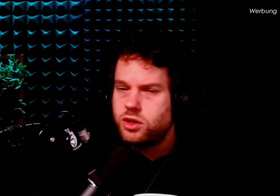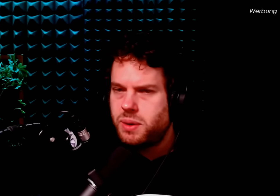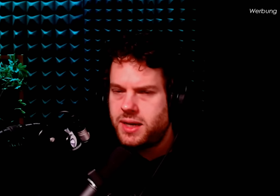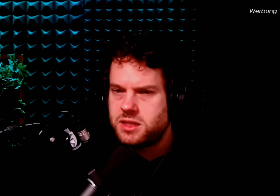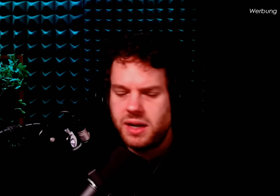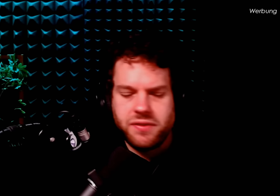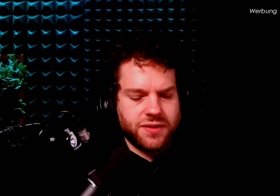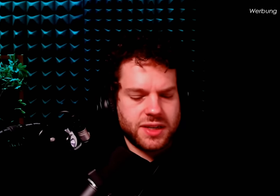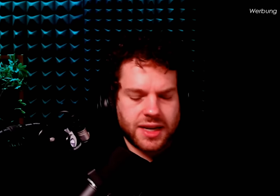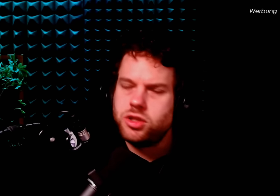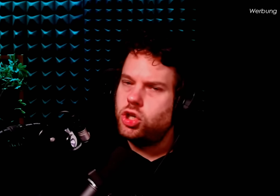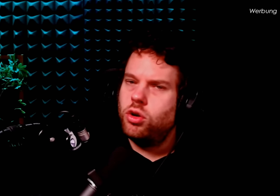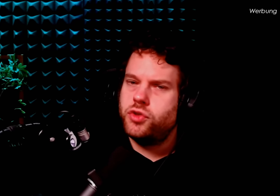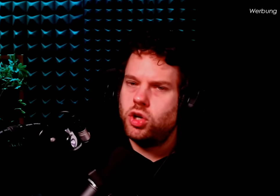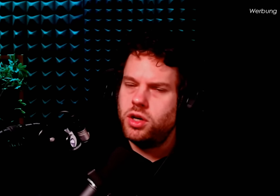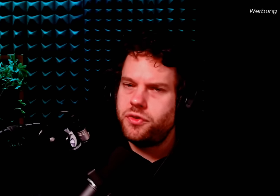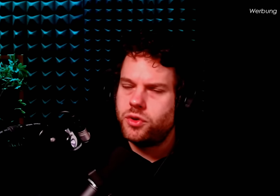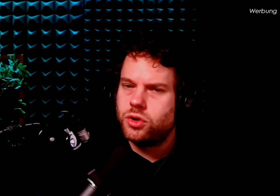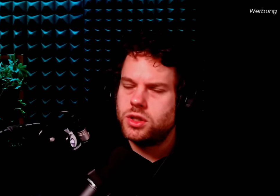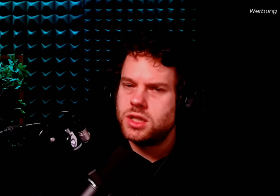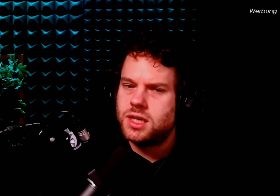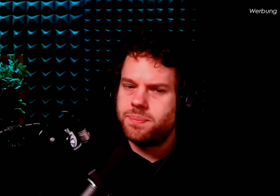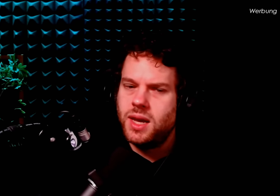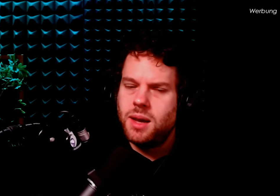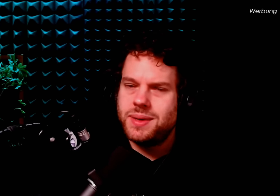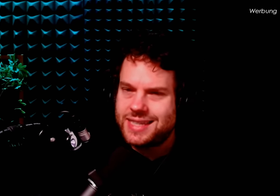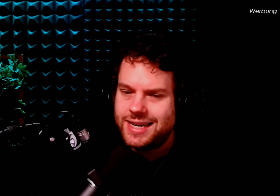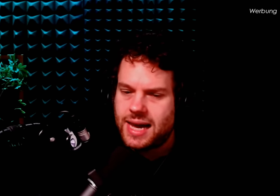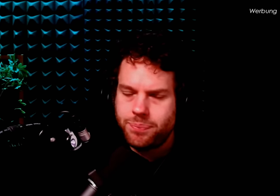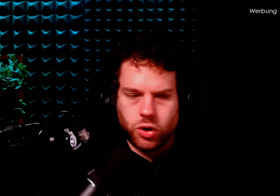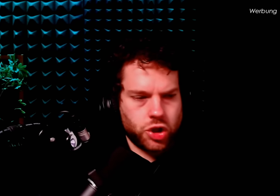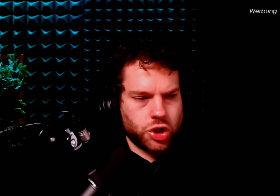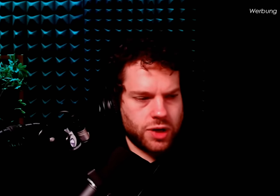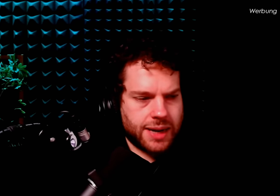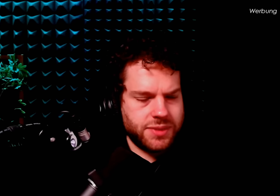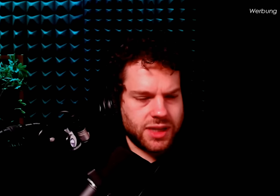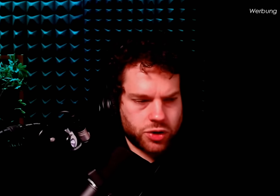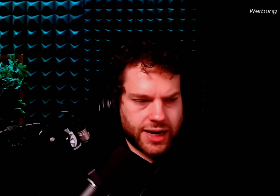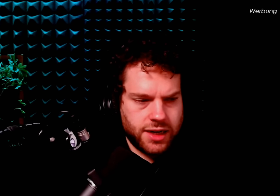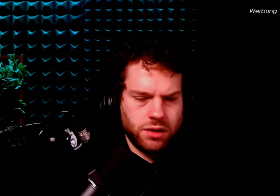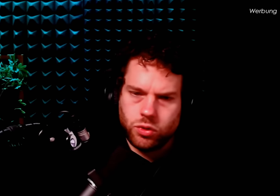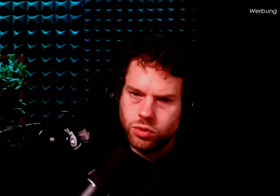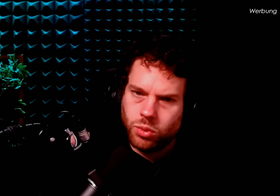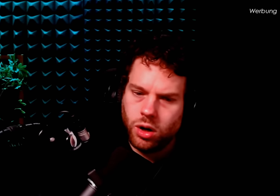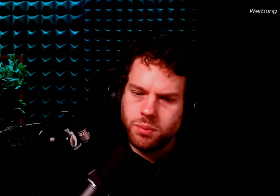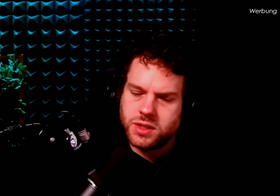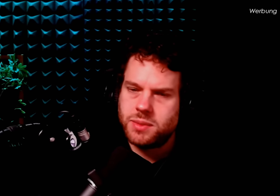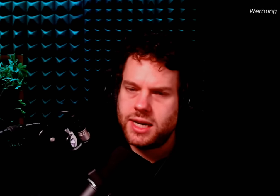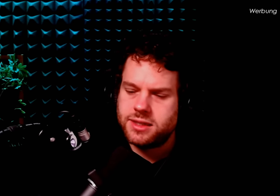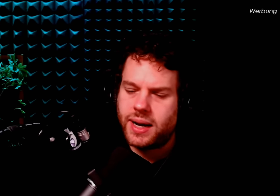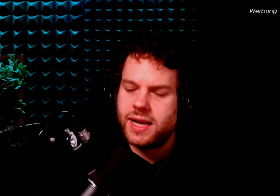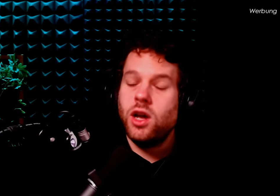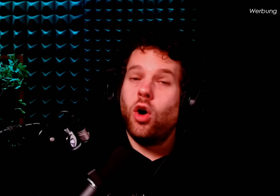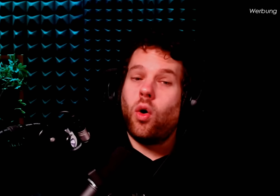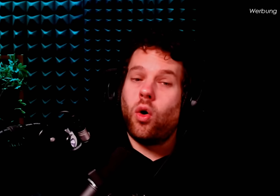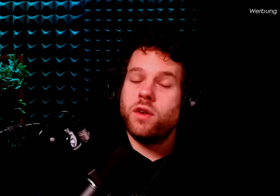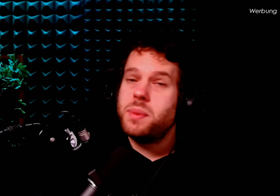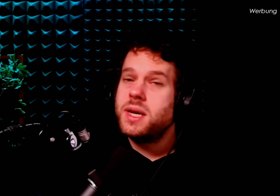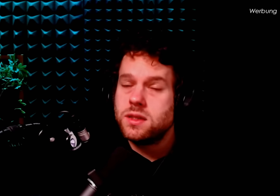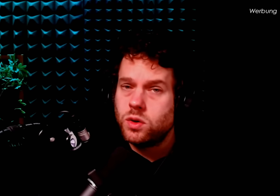sehen uns beim nächsten Mal wieder, wenn es heißt Schlürf, Schlürf. Und bis dahin, habt noch einen schönen Abend. Haut rein. Guten Morgen. Bis zum nächsten Mal. Und wir machen eine ganz